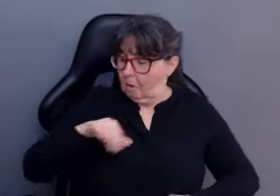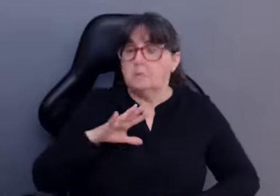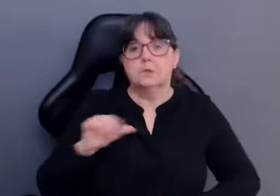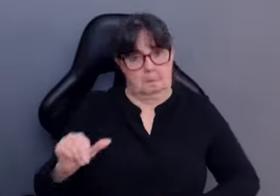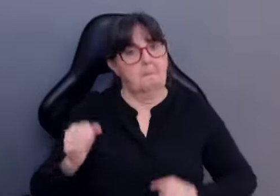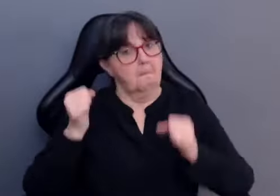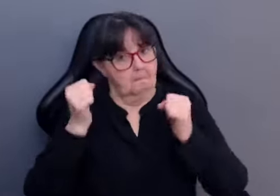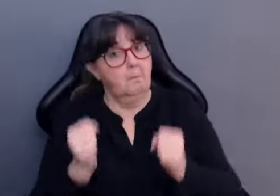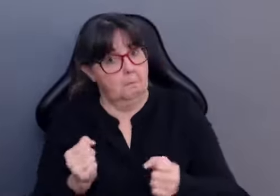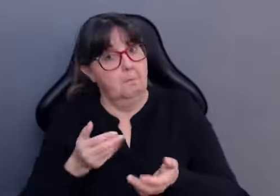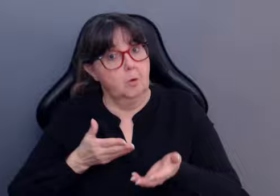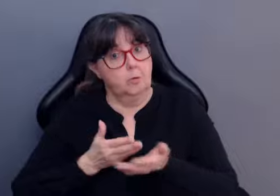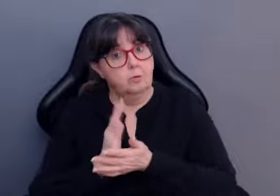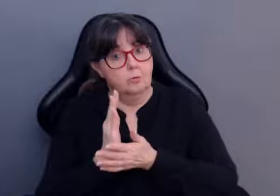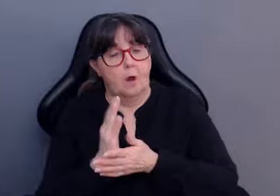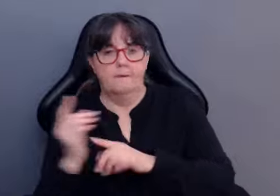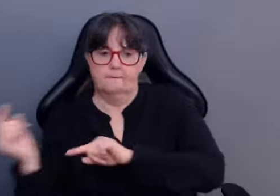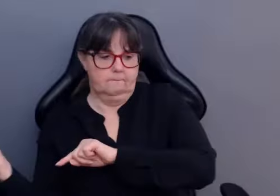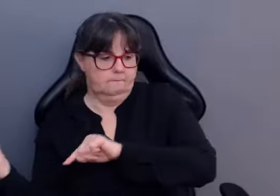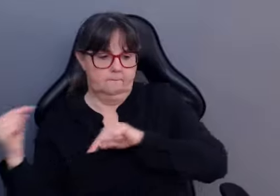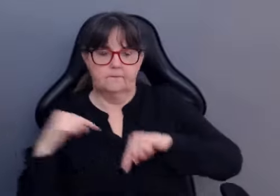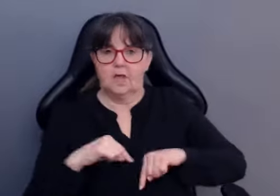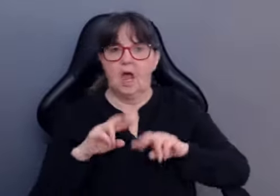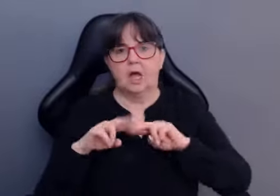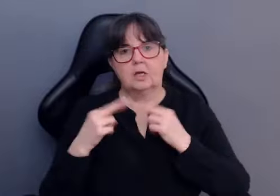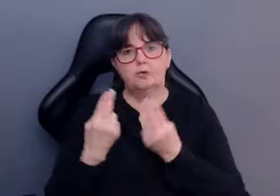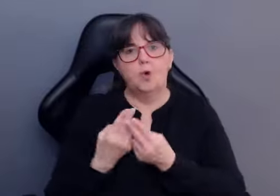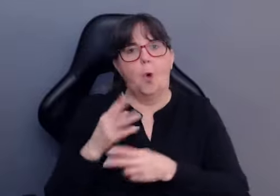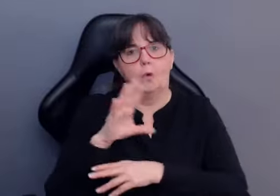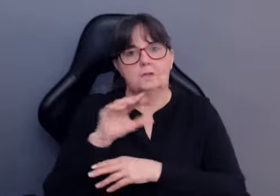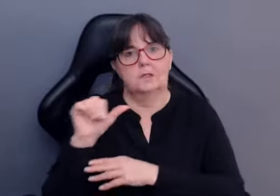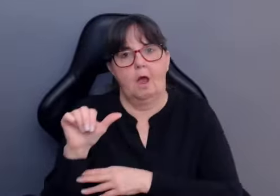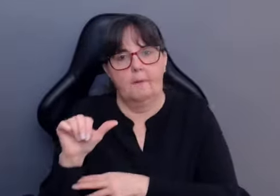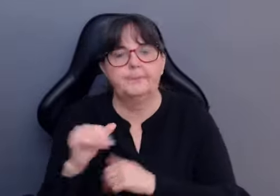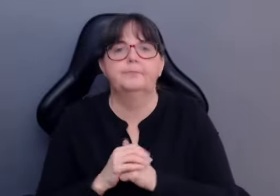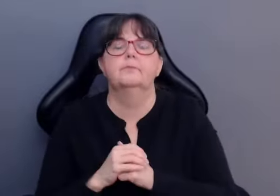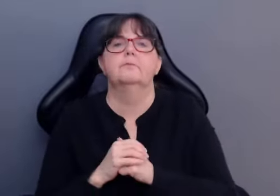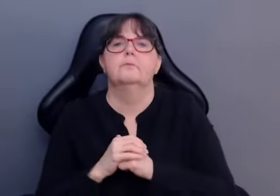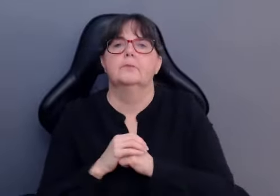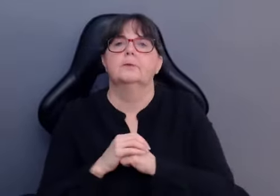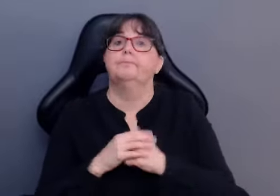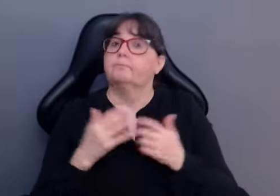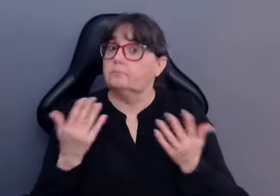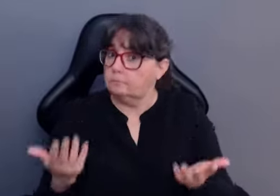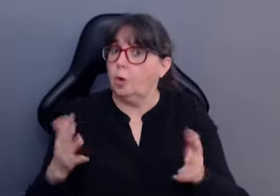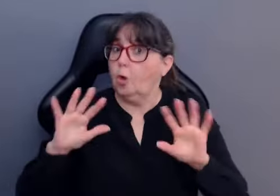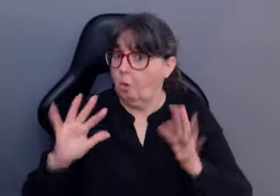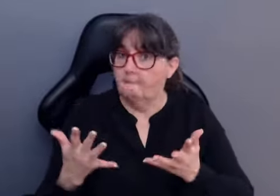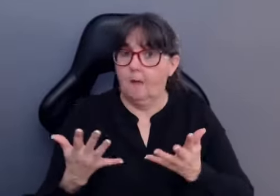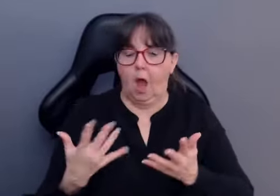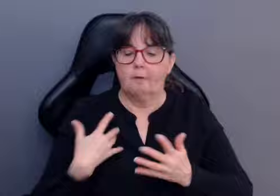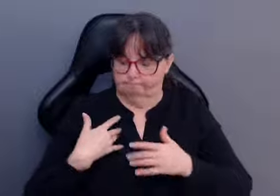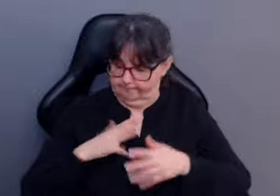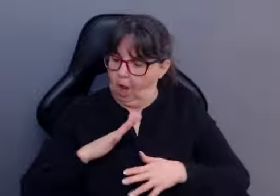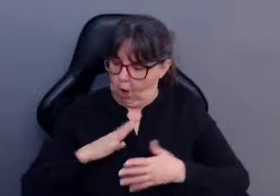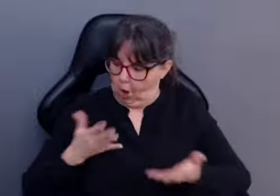peuvent participer à une assemblée du conseil d'administration à l'aide de moyens permettant à tous